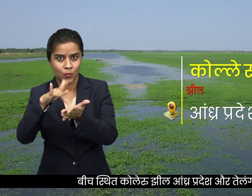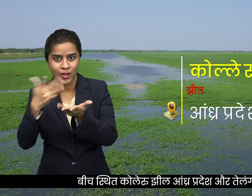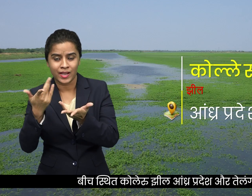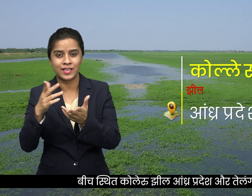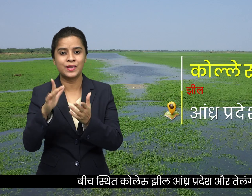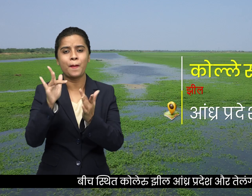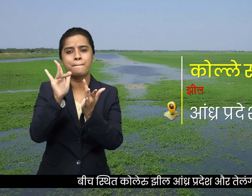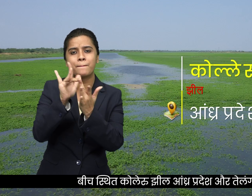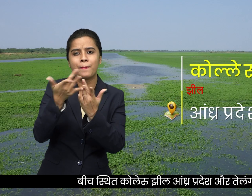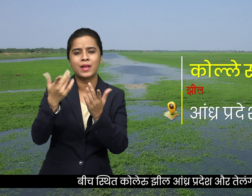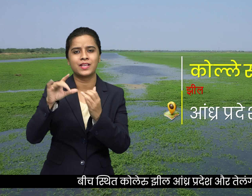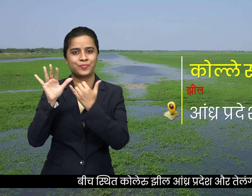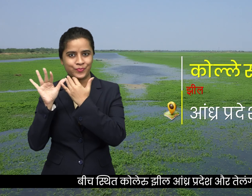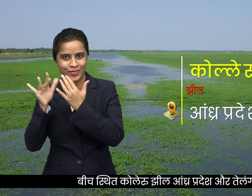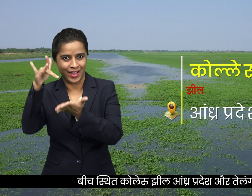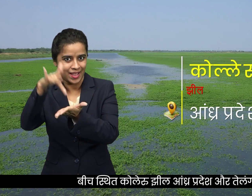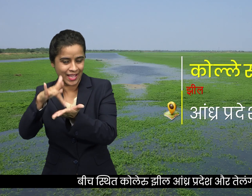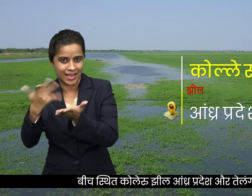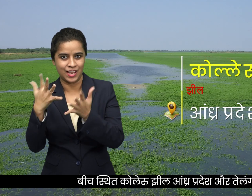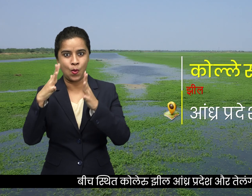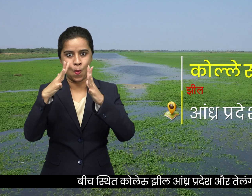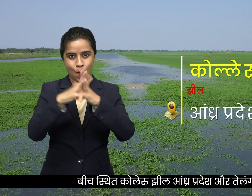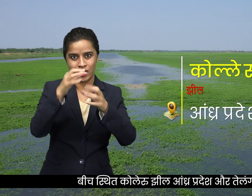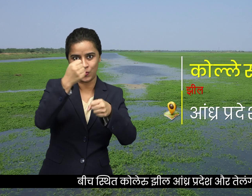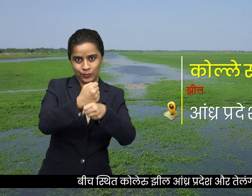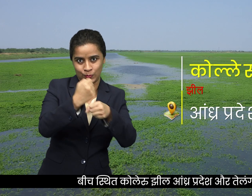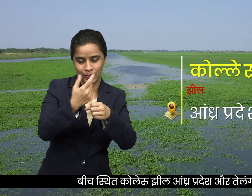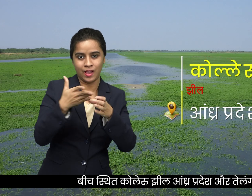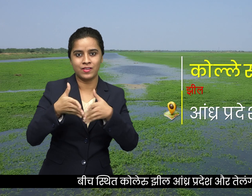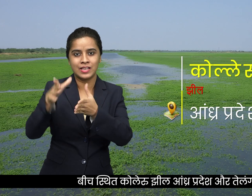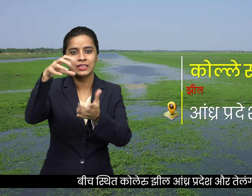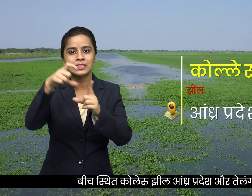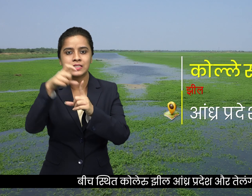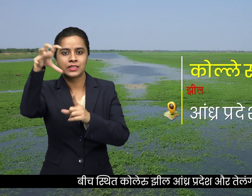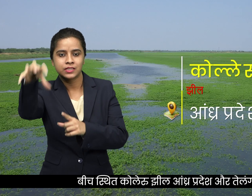बीच स्थित कोलेरू झील, आंध्र प्रदेश और तेलंगाना।